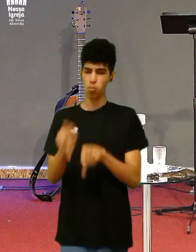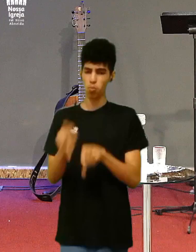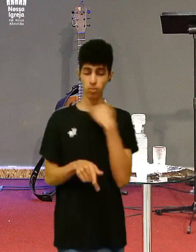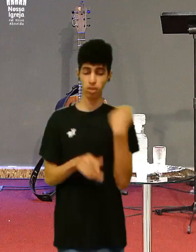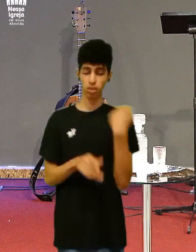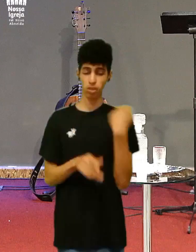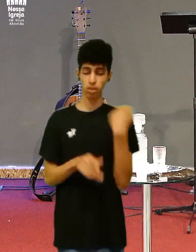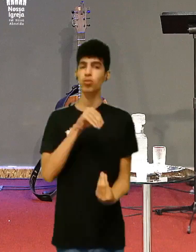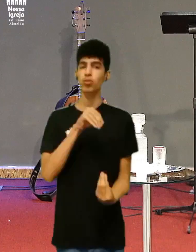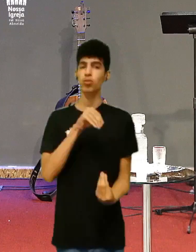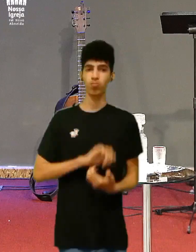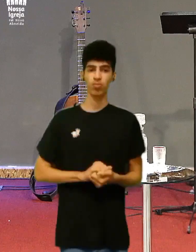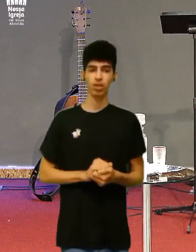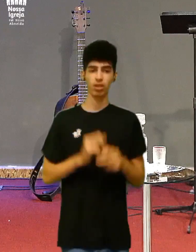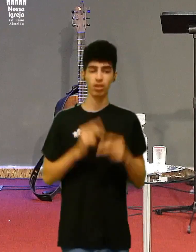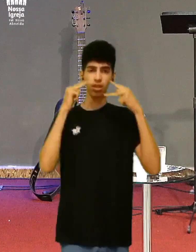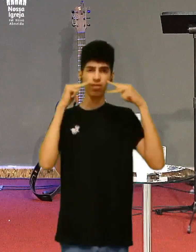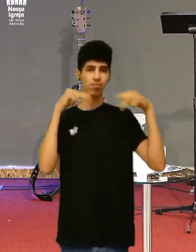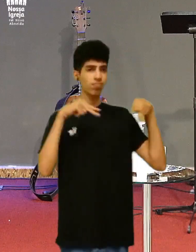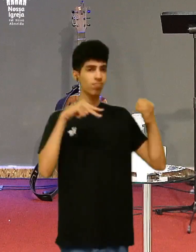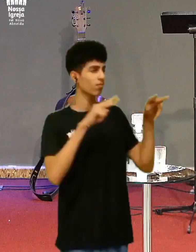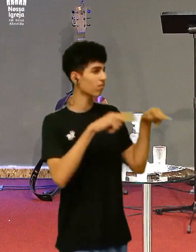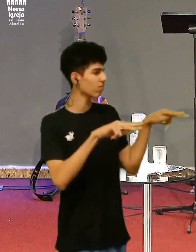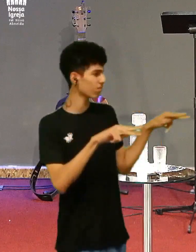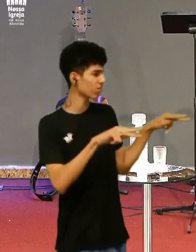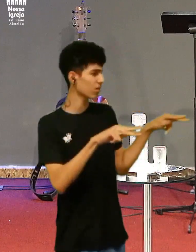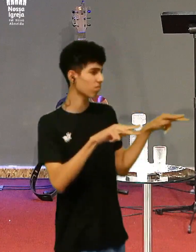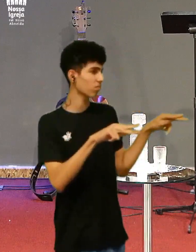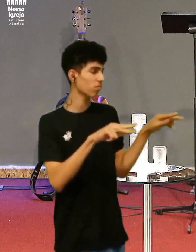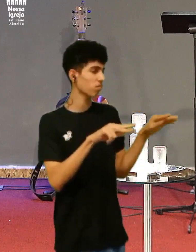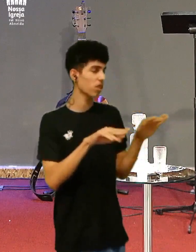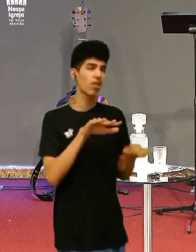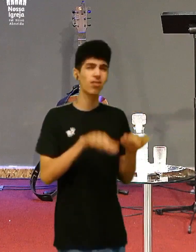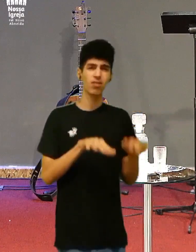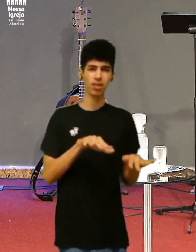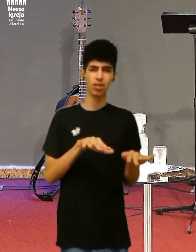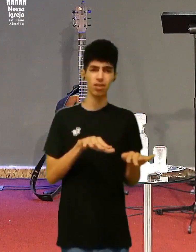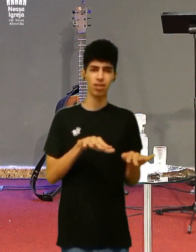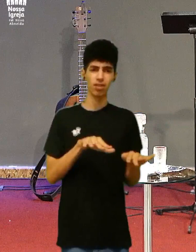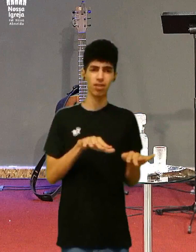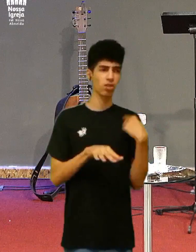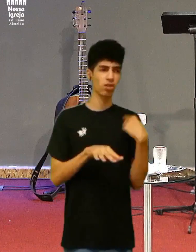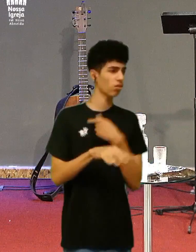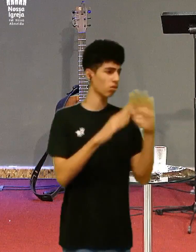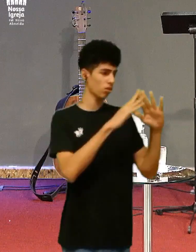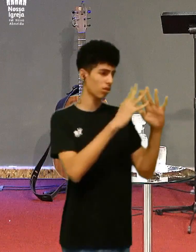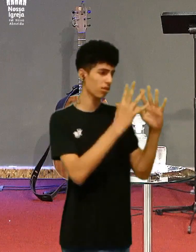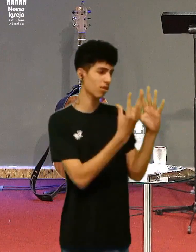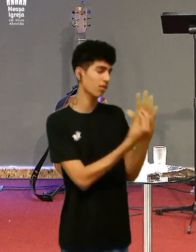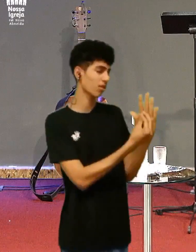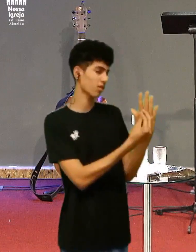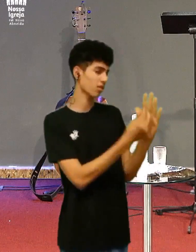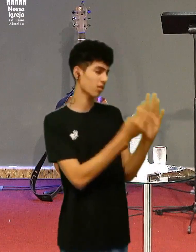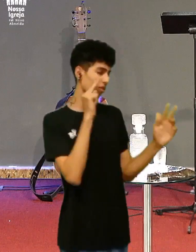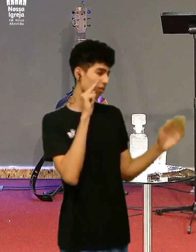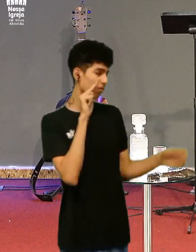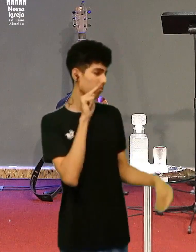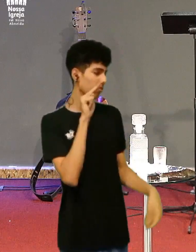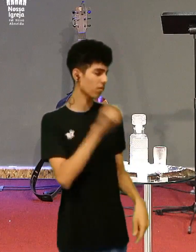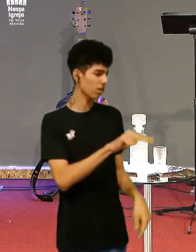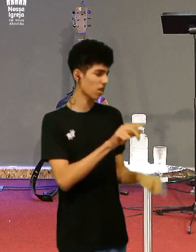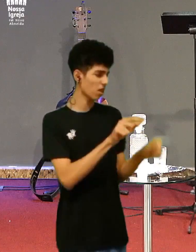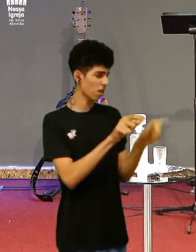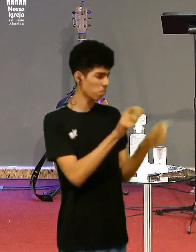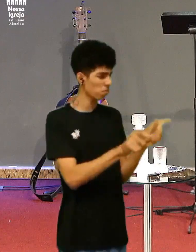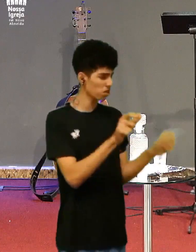A gente olha ao nosso redor, e às vezes dentro da própria igreja, E a gente vê pelas obras das pessoas que